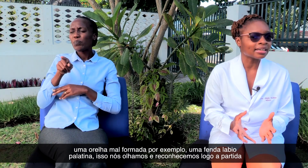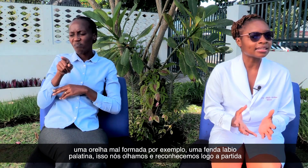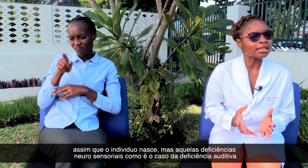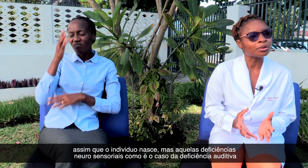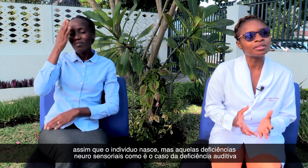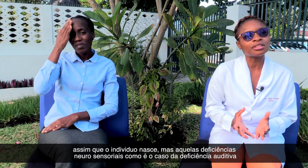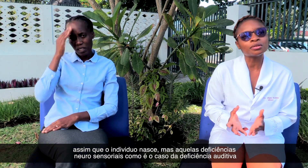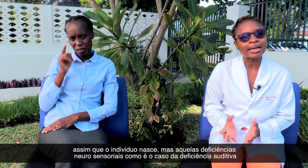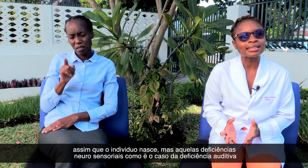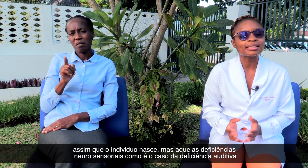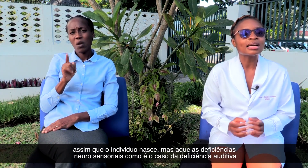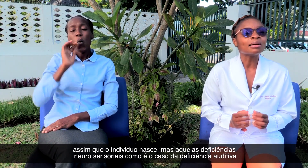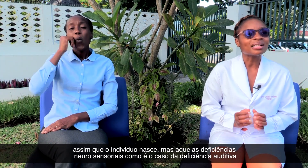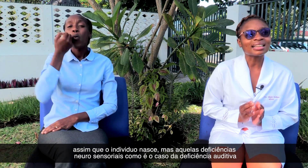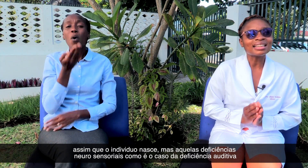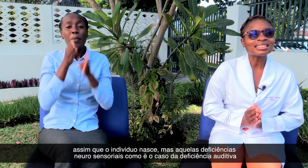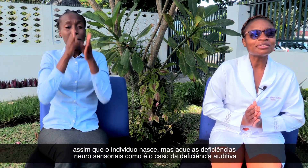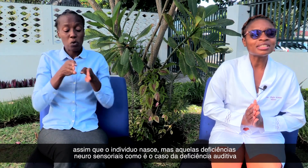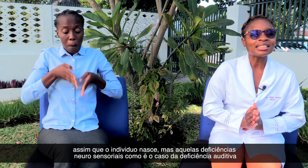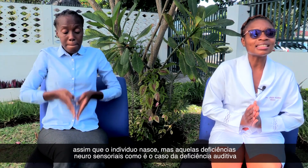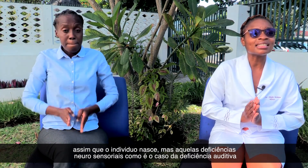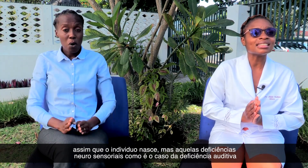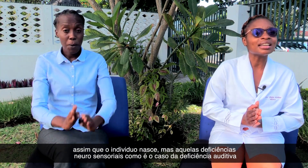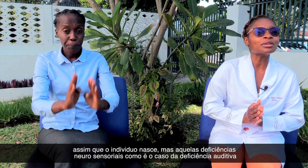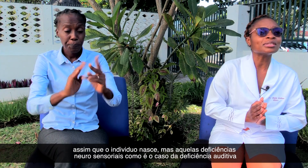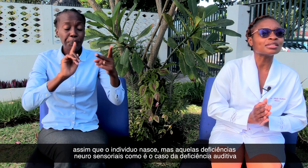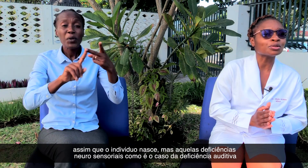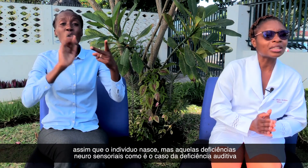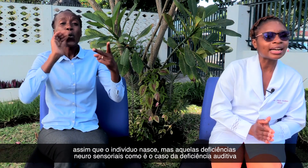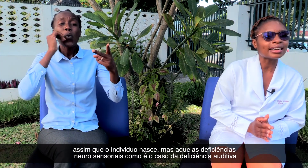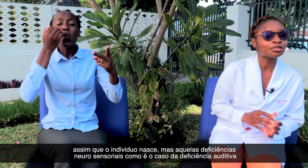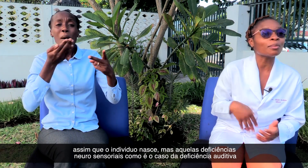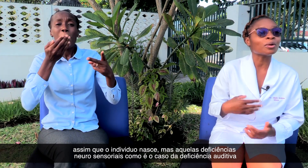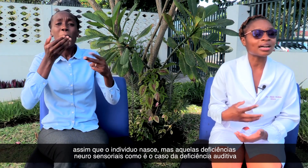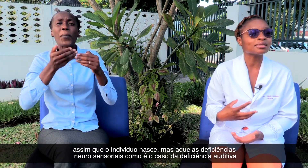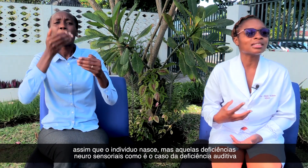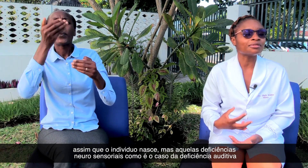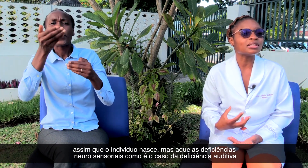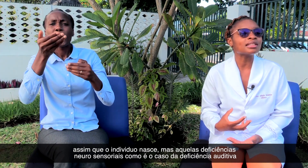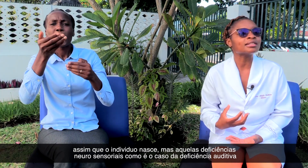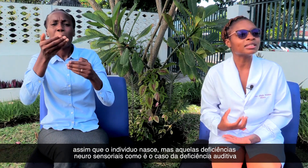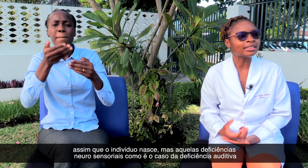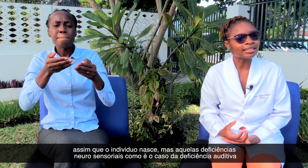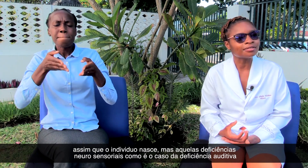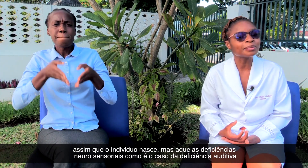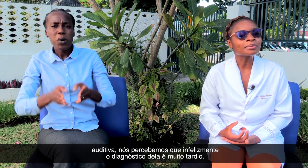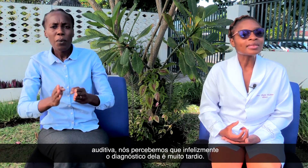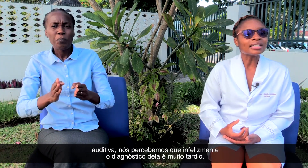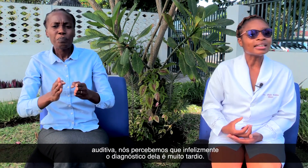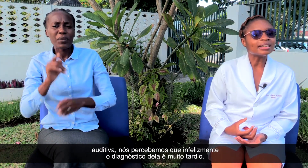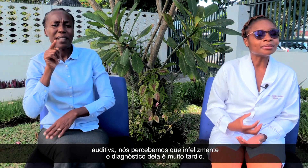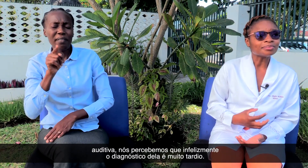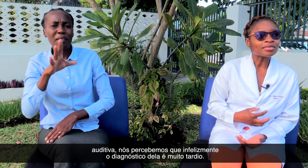partida, assim como o indivíduo nais. Mas aquelas deficiências neurosensoriais, como é o caso da deficiência auditiva,